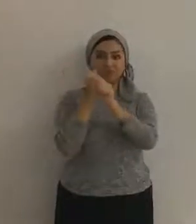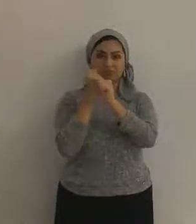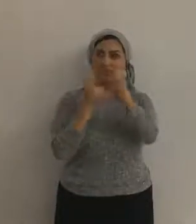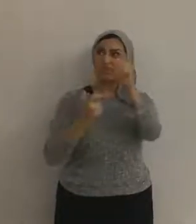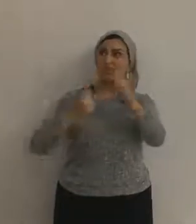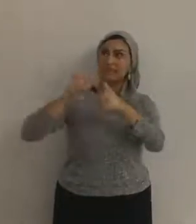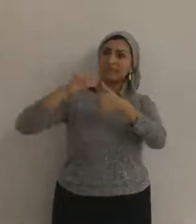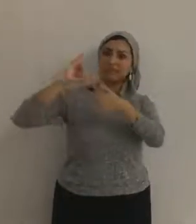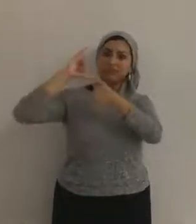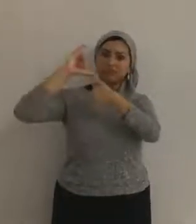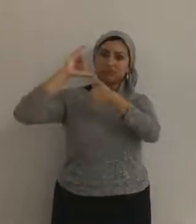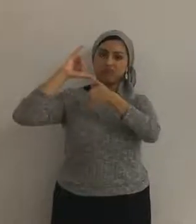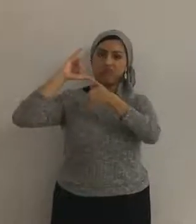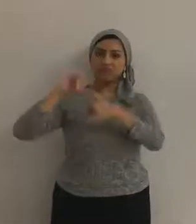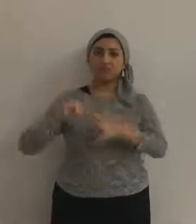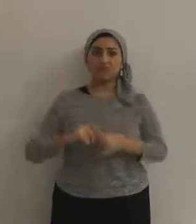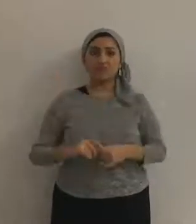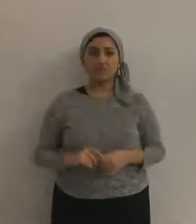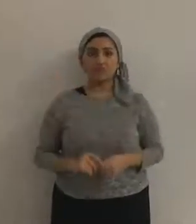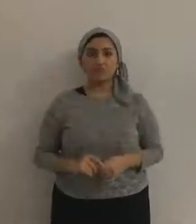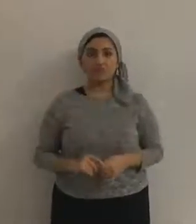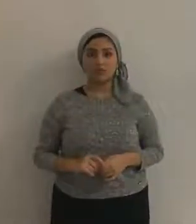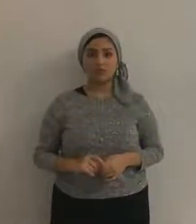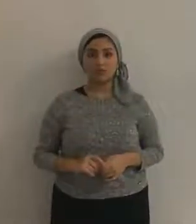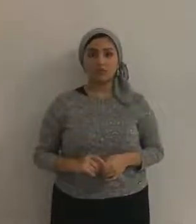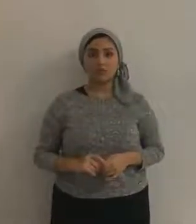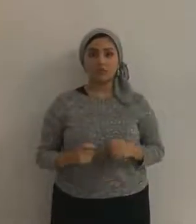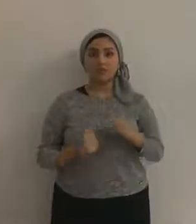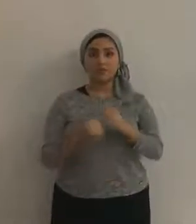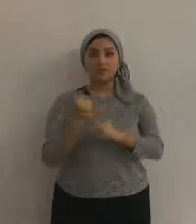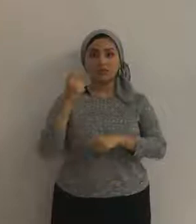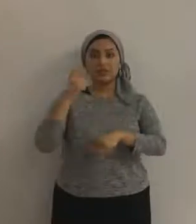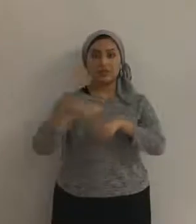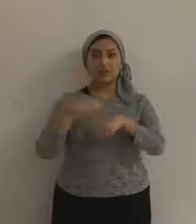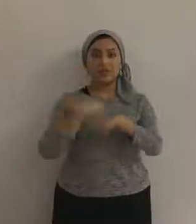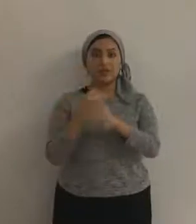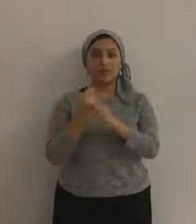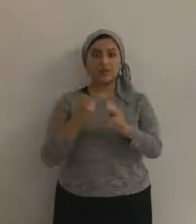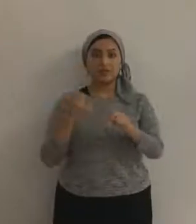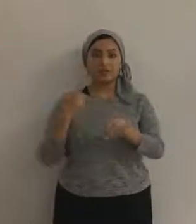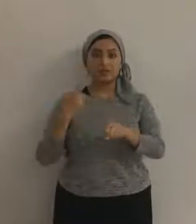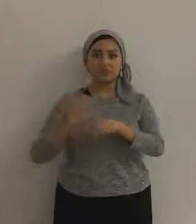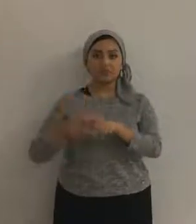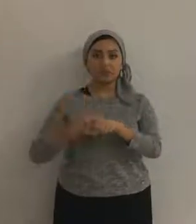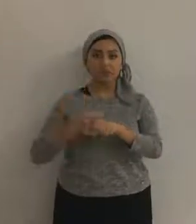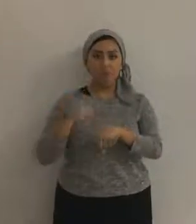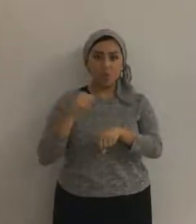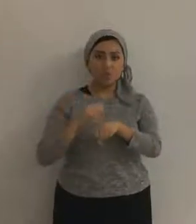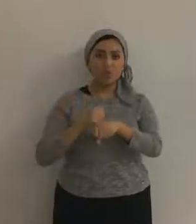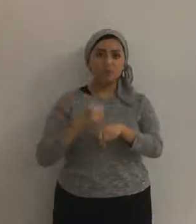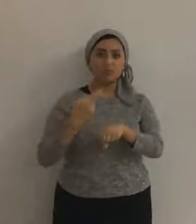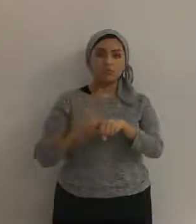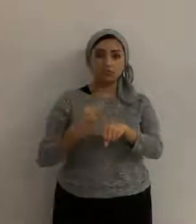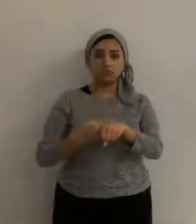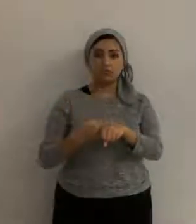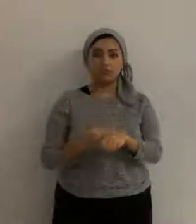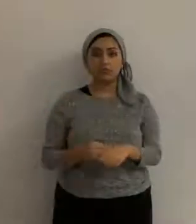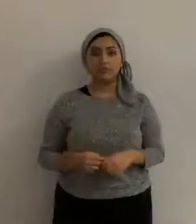aquí sus contrapesos. Generalmente son hechos de piedra de concreto u hormigón, que es conocido en otros